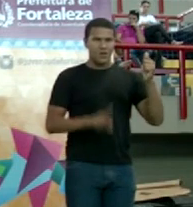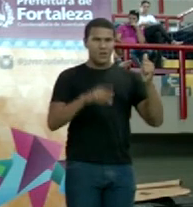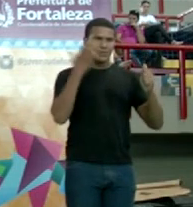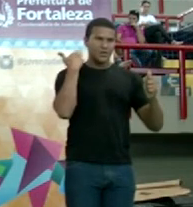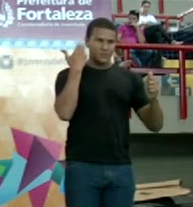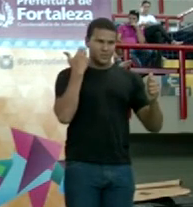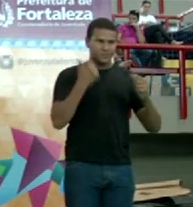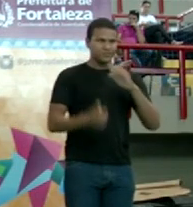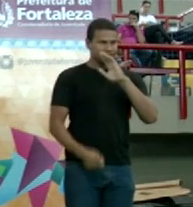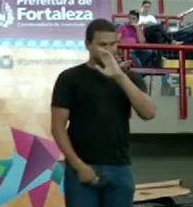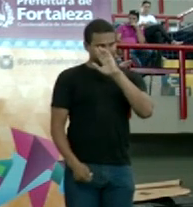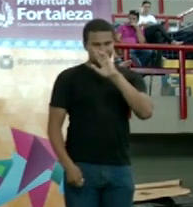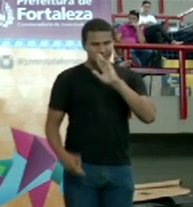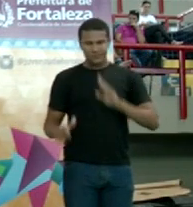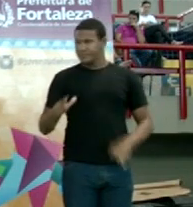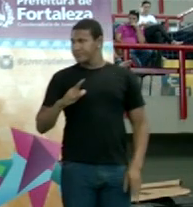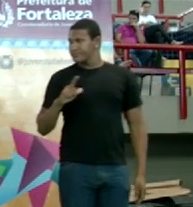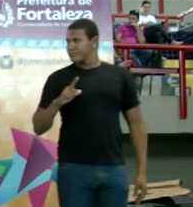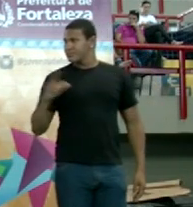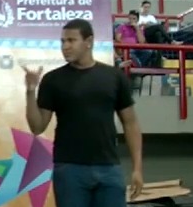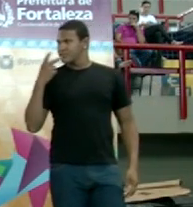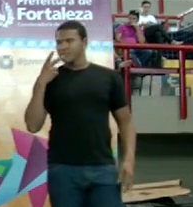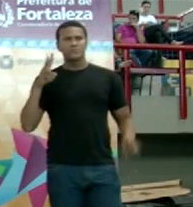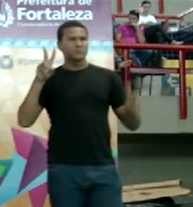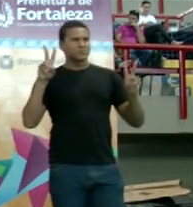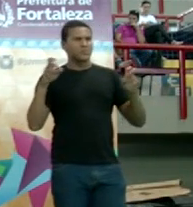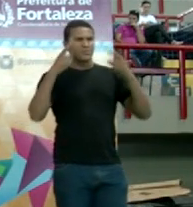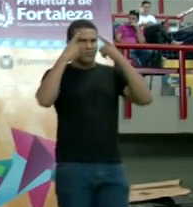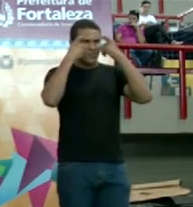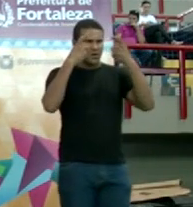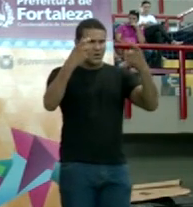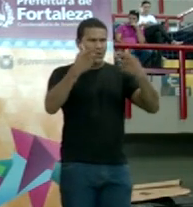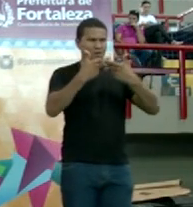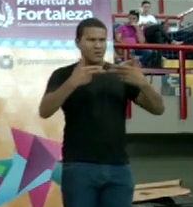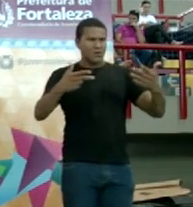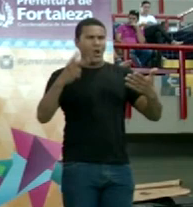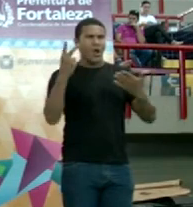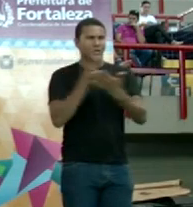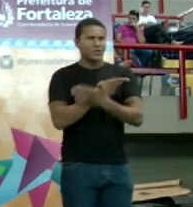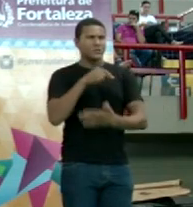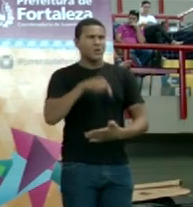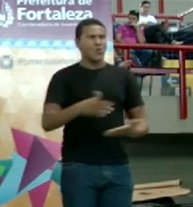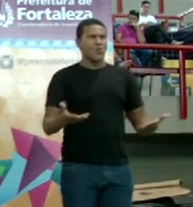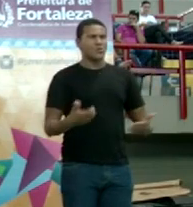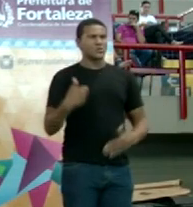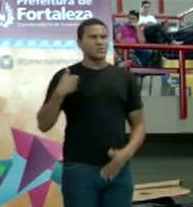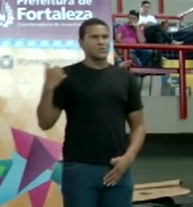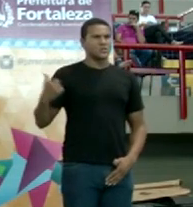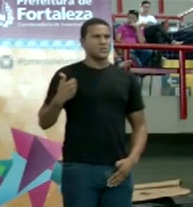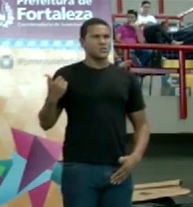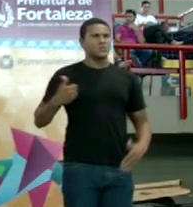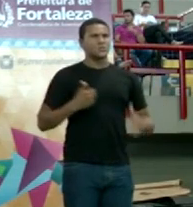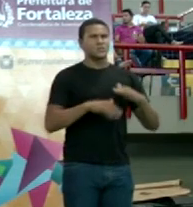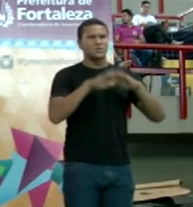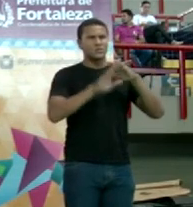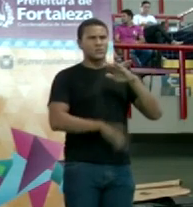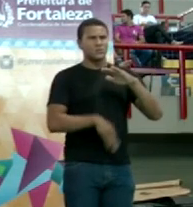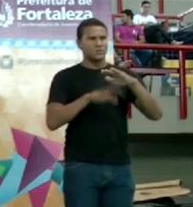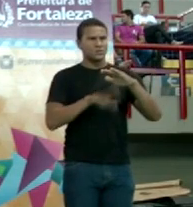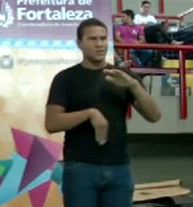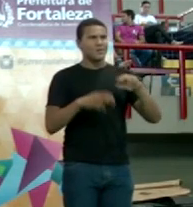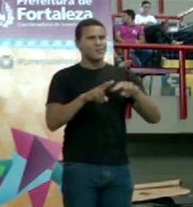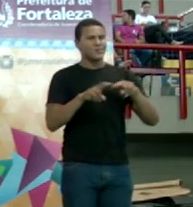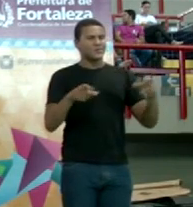assaltos, estupros e assassinatos serem cometidos por crianças e adolescentes. Sendo assim, os jovens